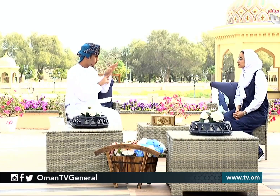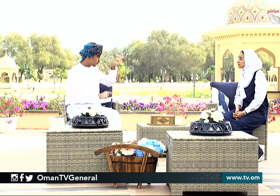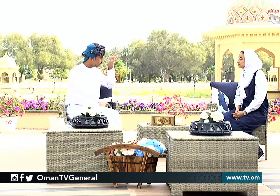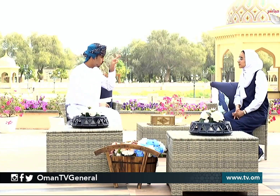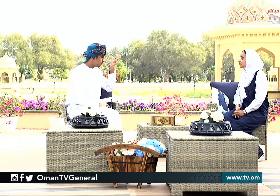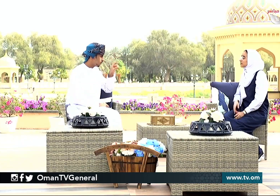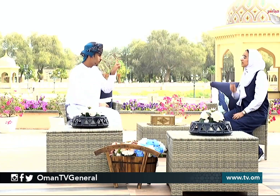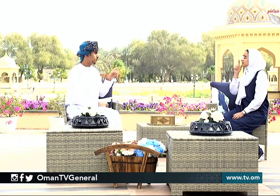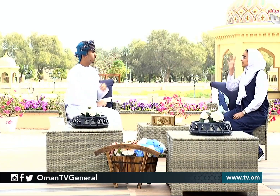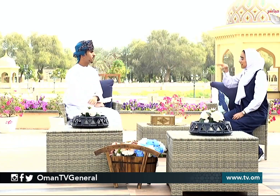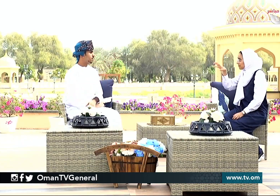زوم.